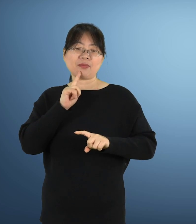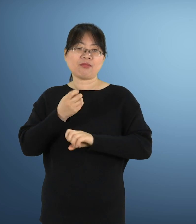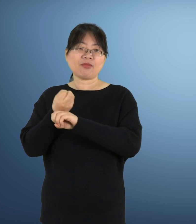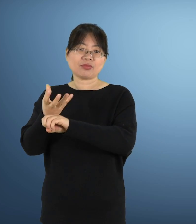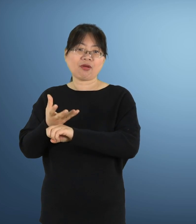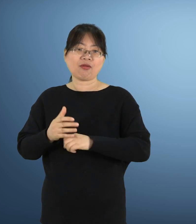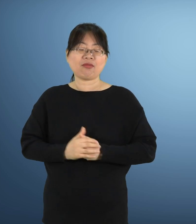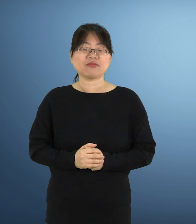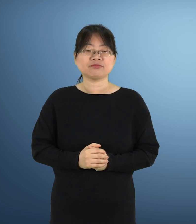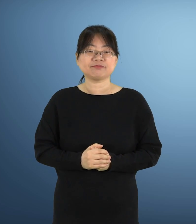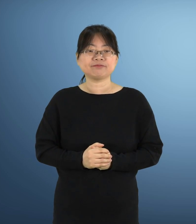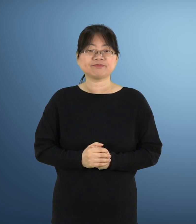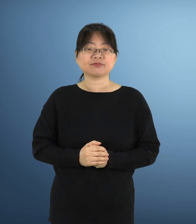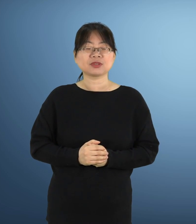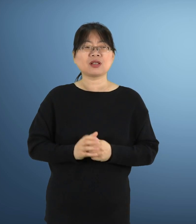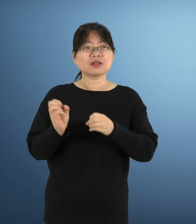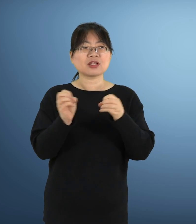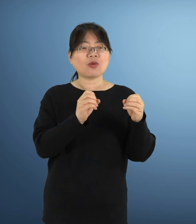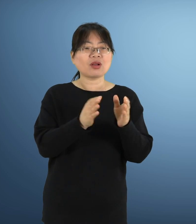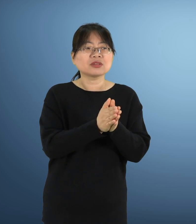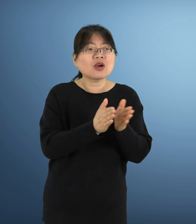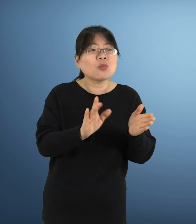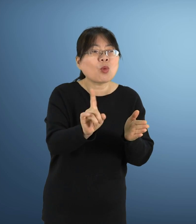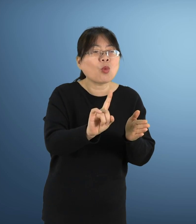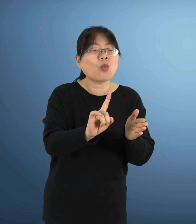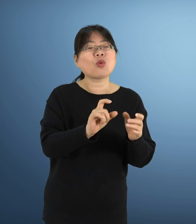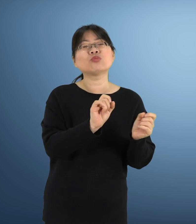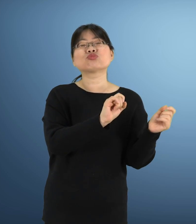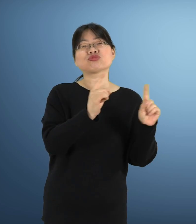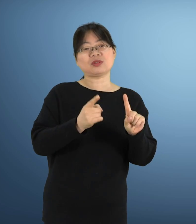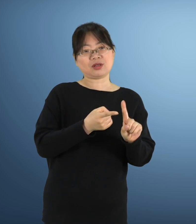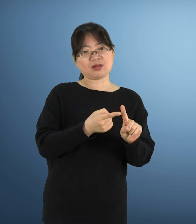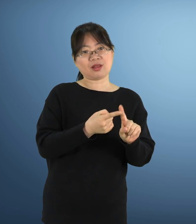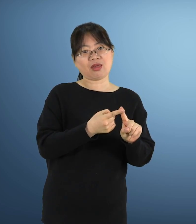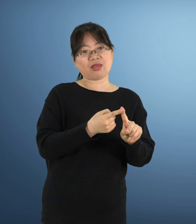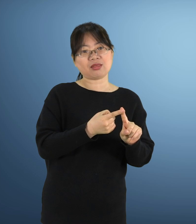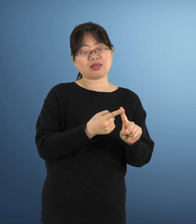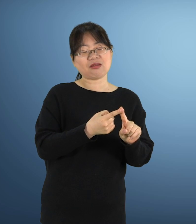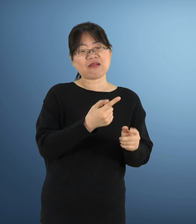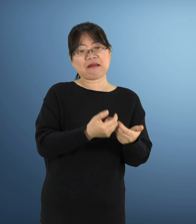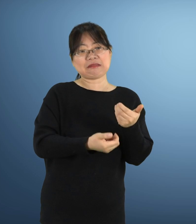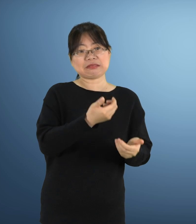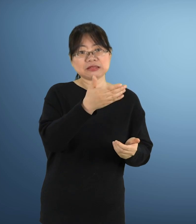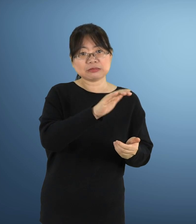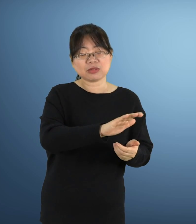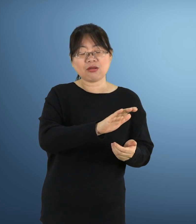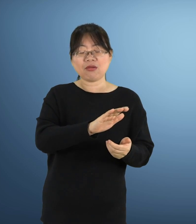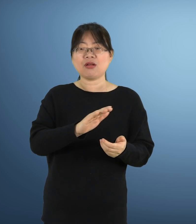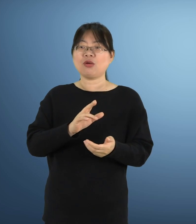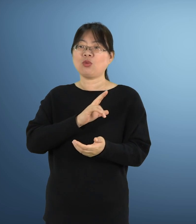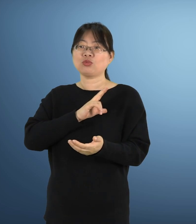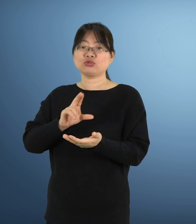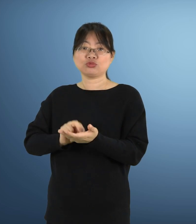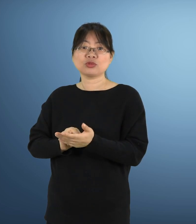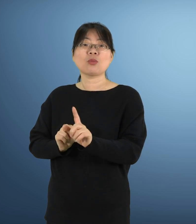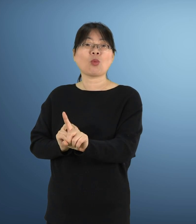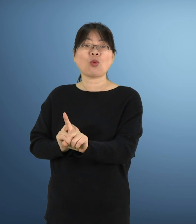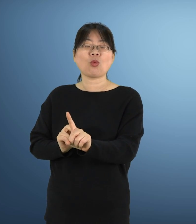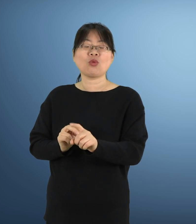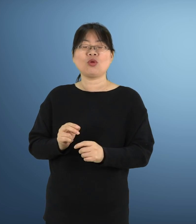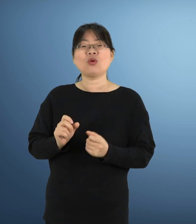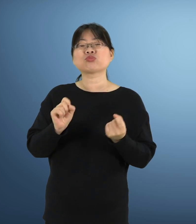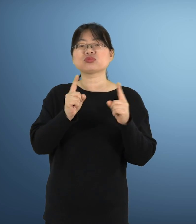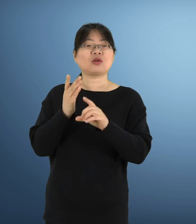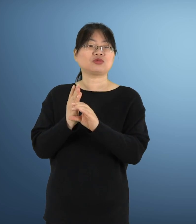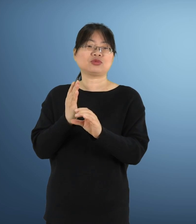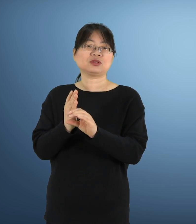논쟁으로 대화는 시작이 되는데 사실 오늘 큰 주제는 부활이 주제는 아닙니다. 자, 우선 첫